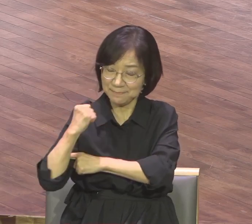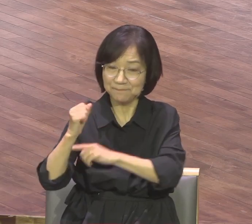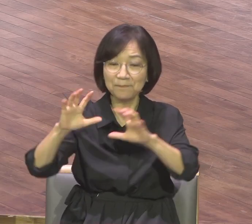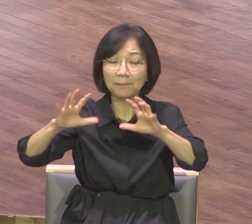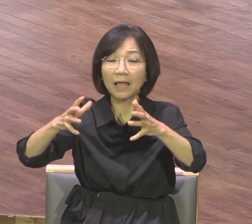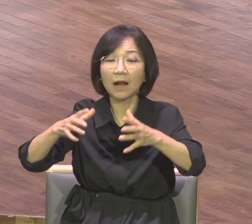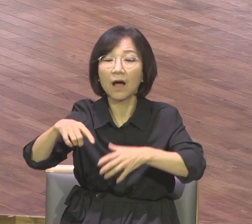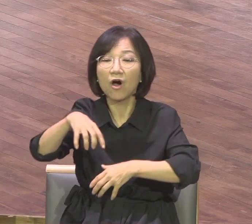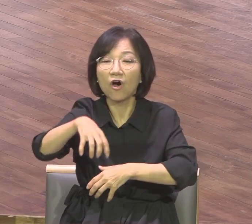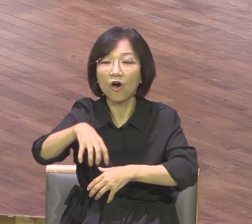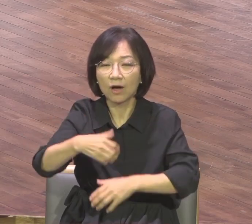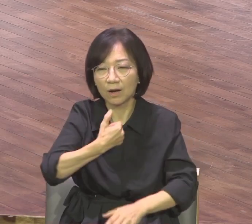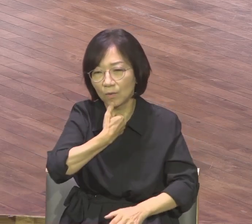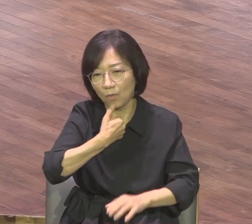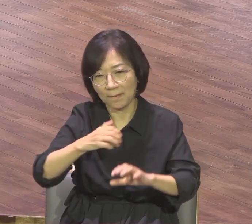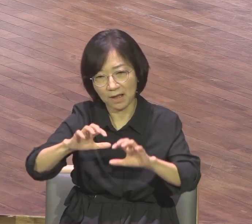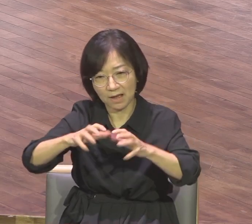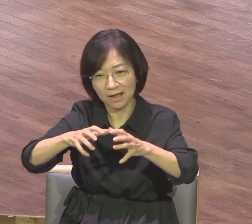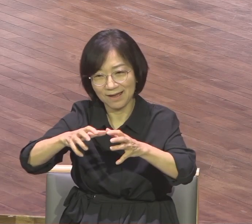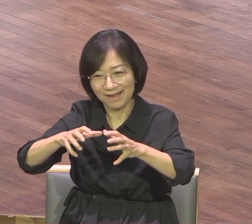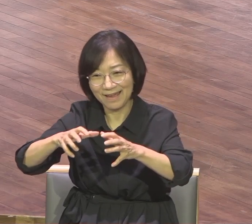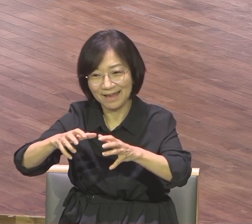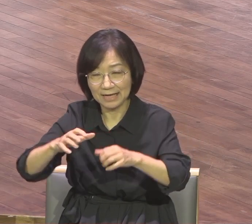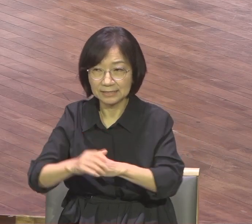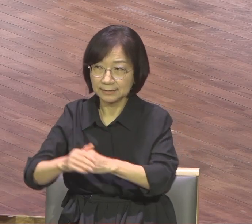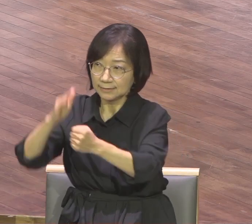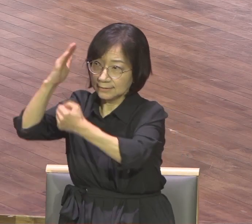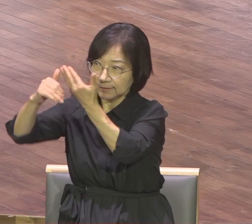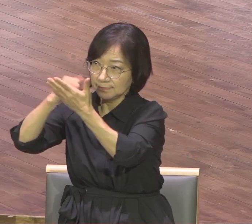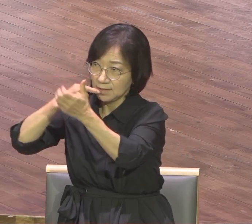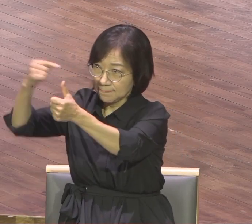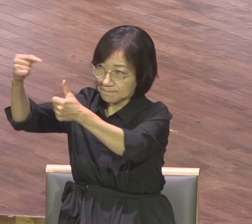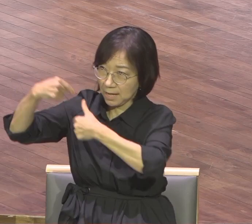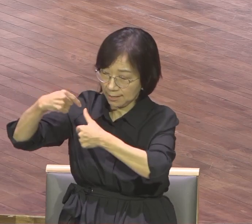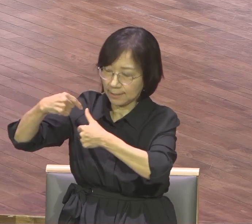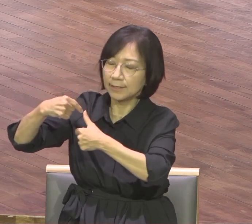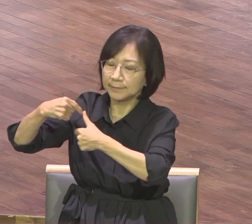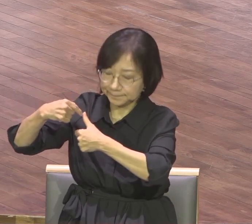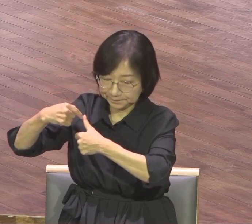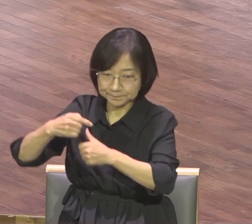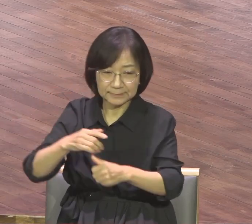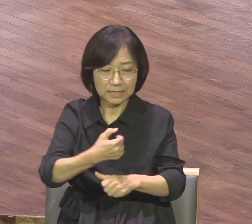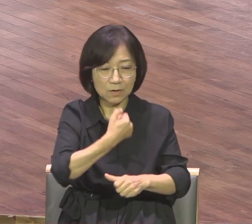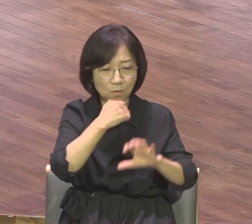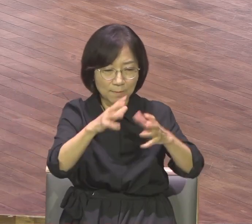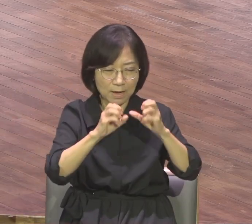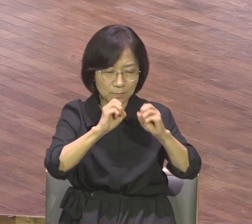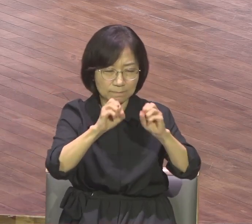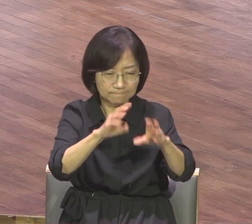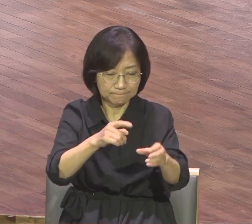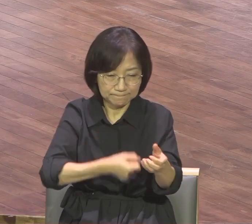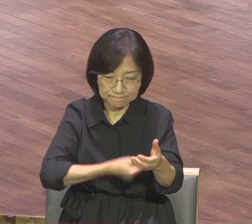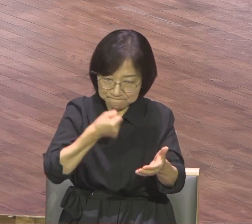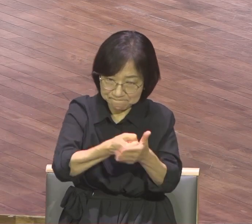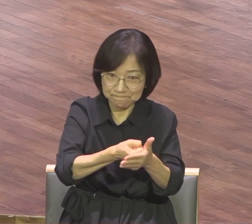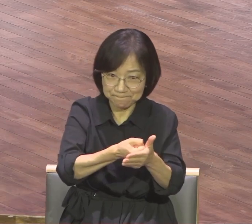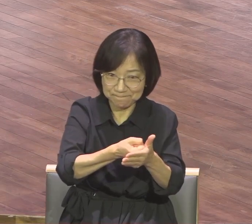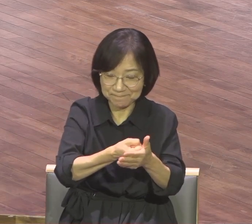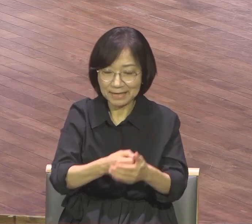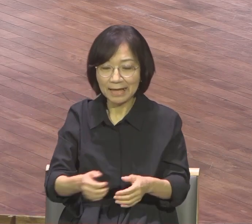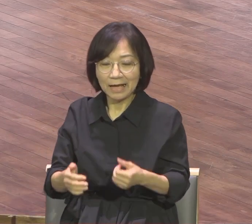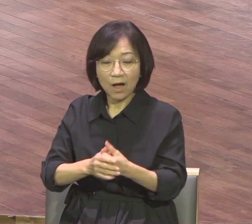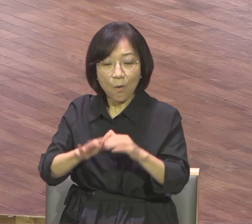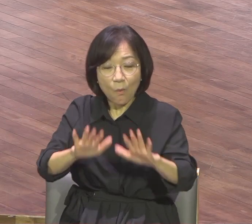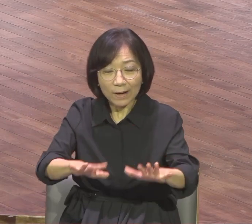복음화. 하나님께서 바울에게 주신 천명이었어요. 그래서 사도 바울은 제3차 선교여행을